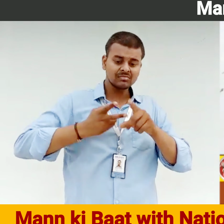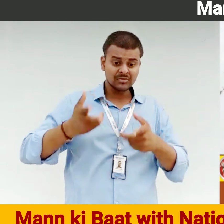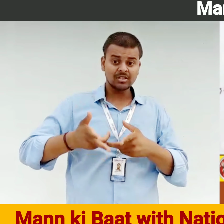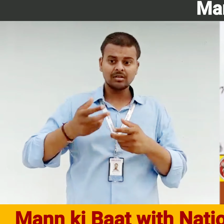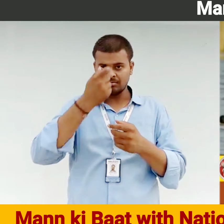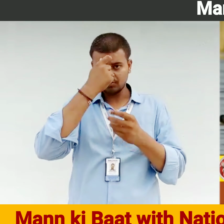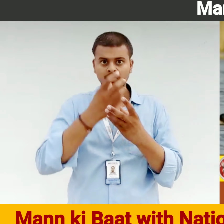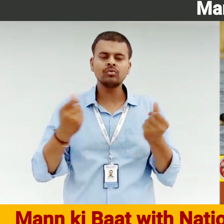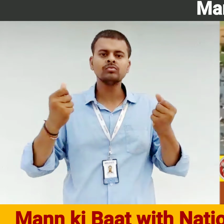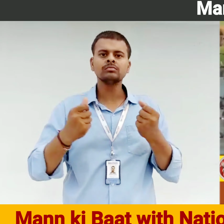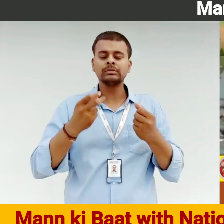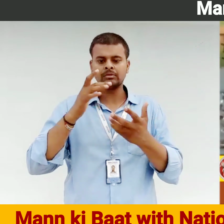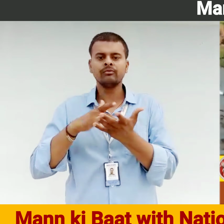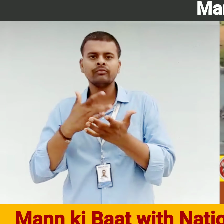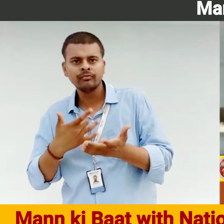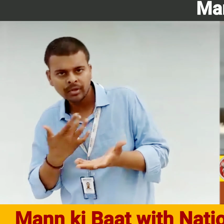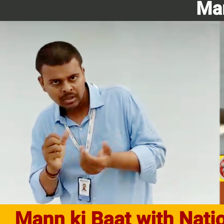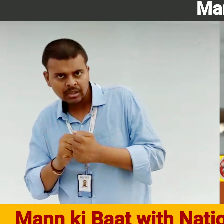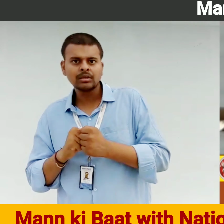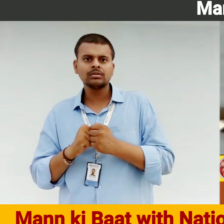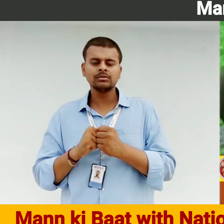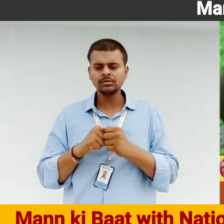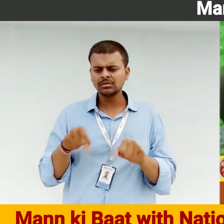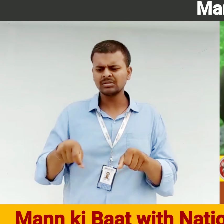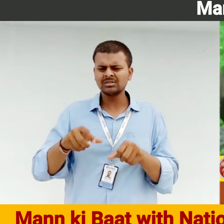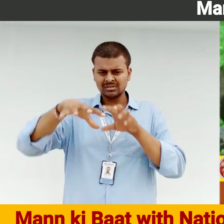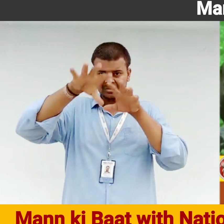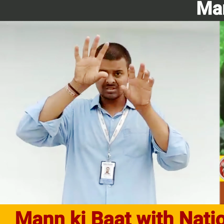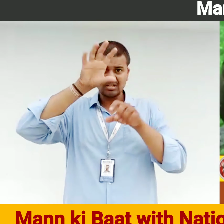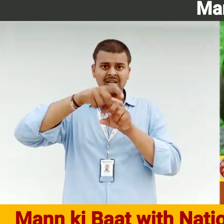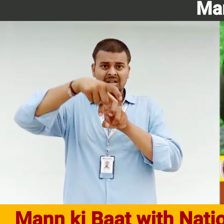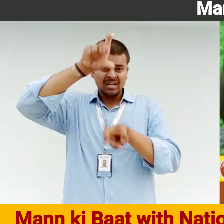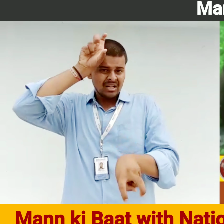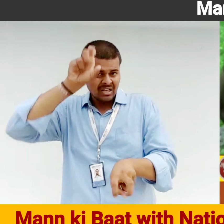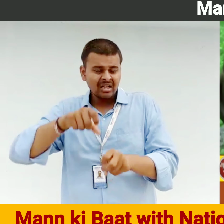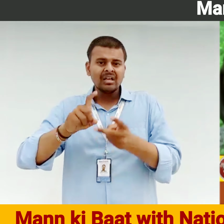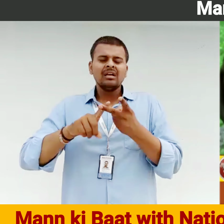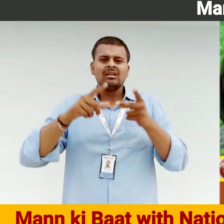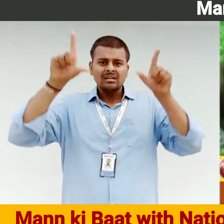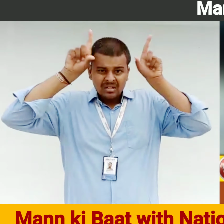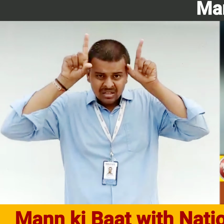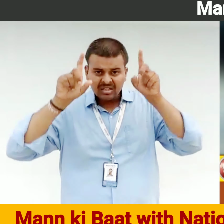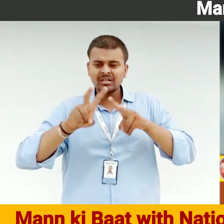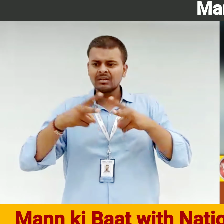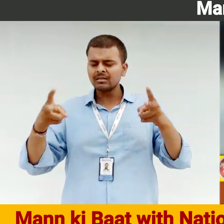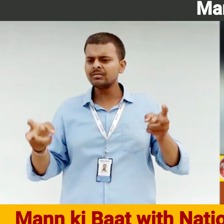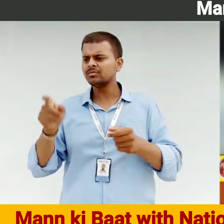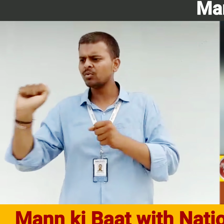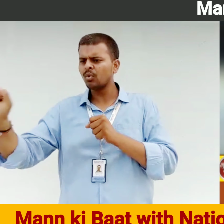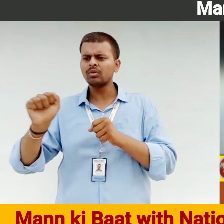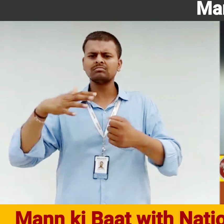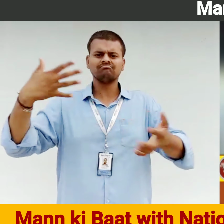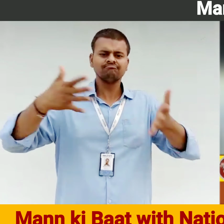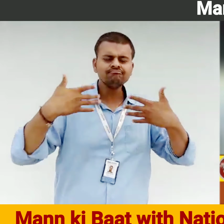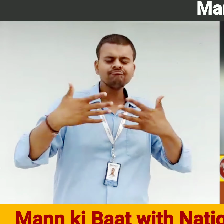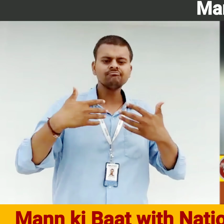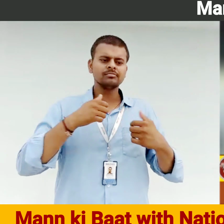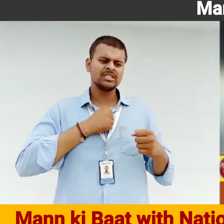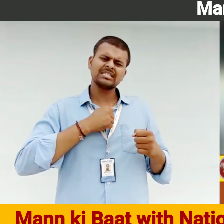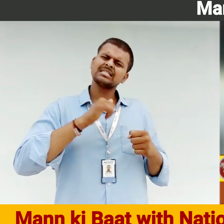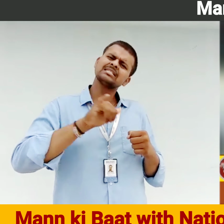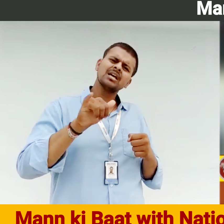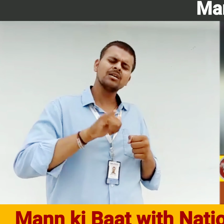के उन्मुक्त विचरण की खबरें भी आ रही है। मेरी तरह आपने भी सोशल मीडिया में जरूर इन बातों